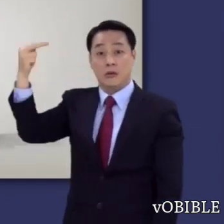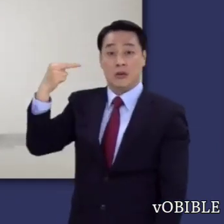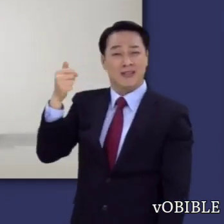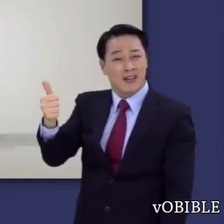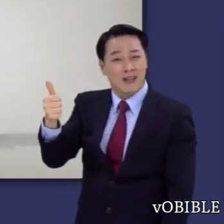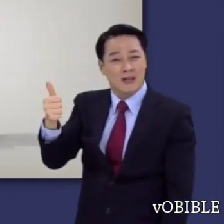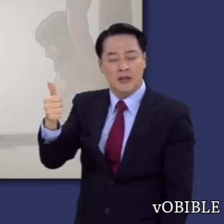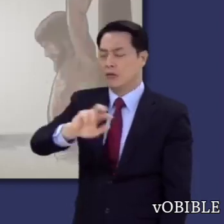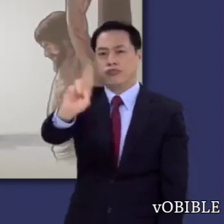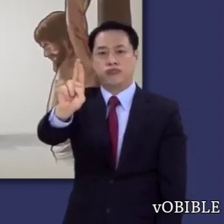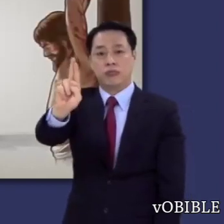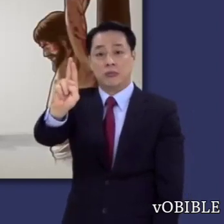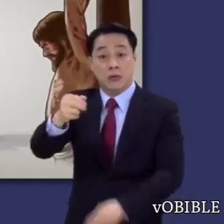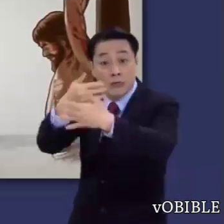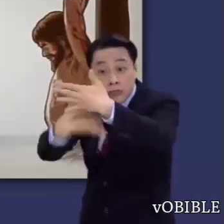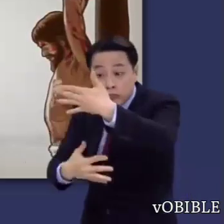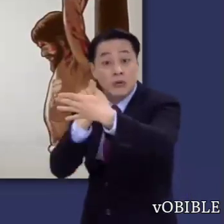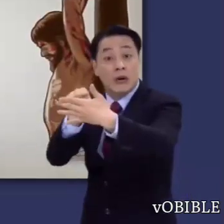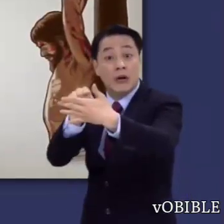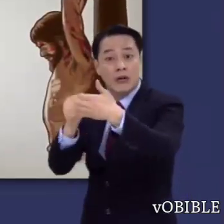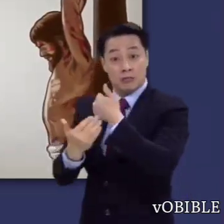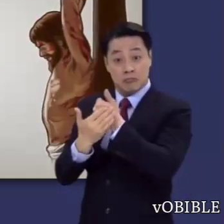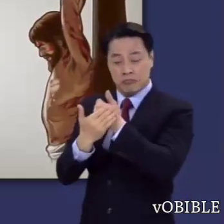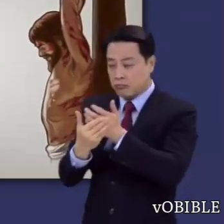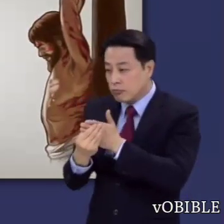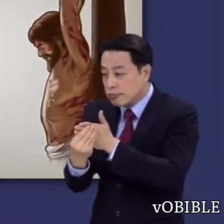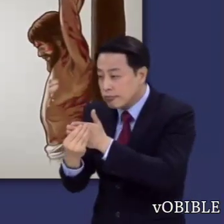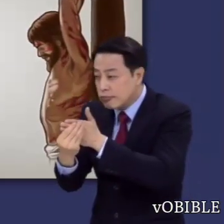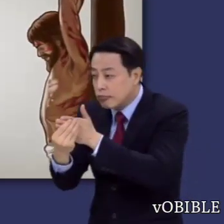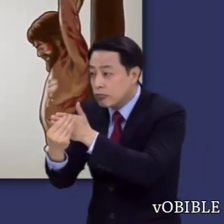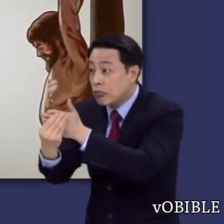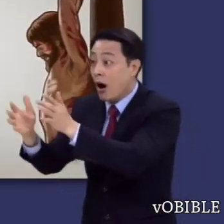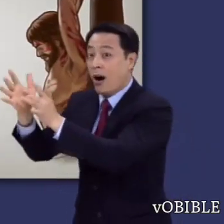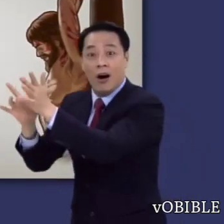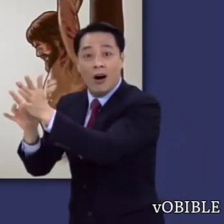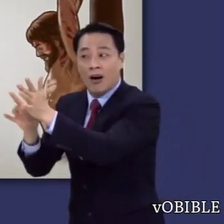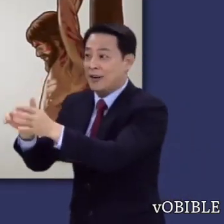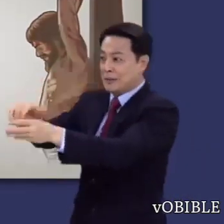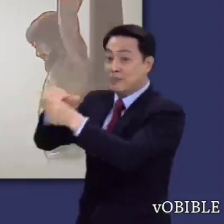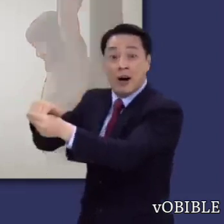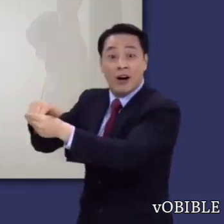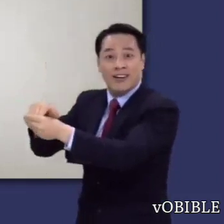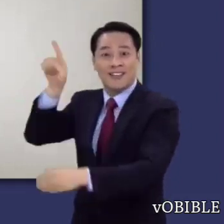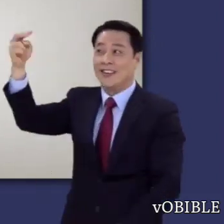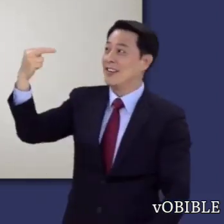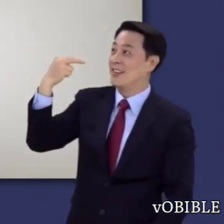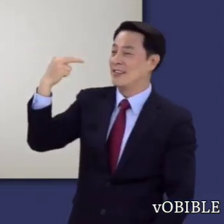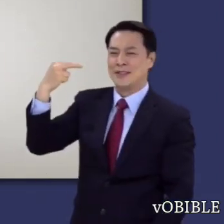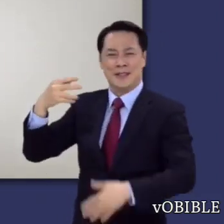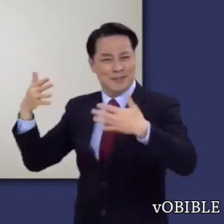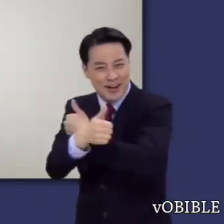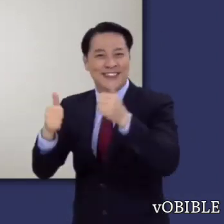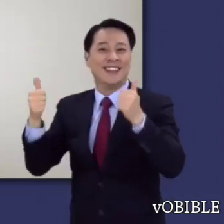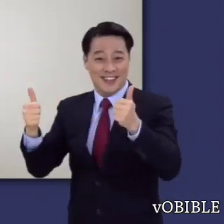护老师，能引导人相信基督，人要信从耶稣才能成为义人。保